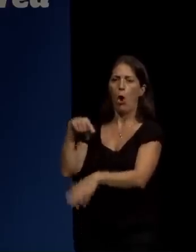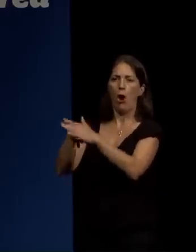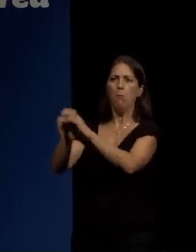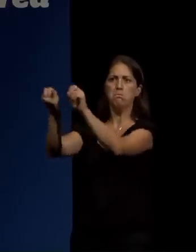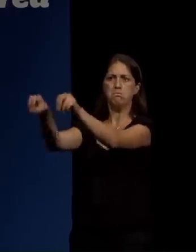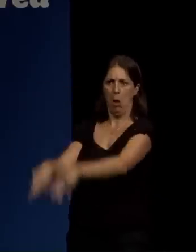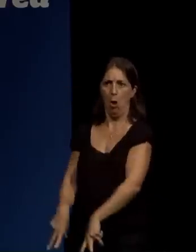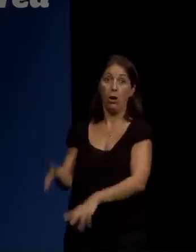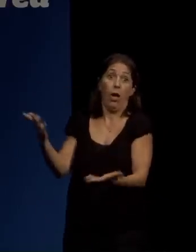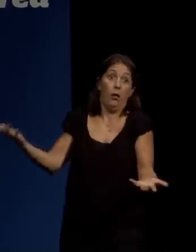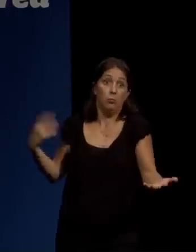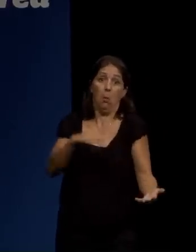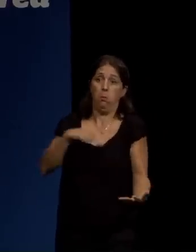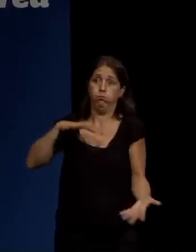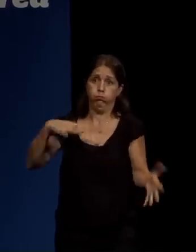dío.